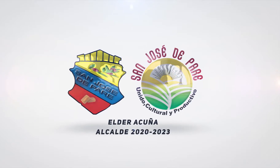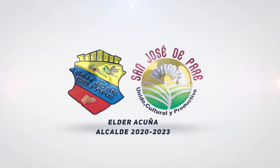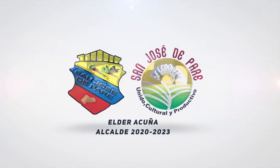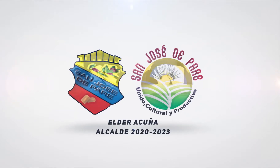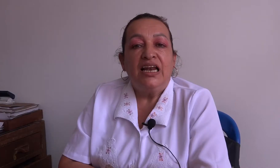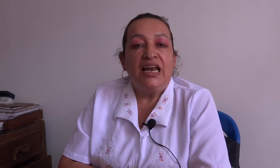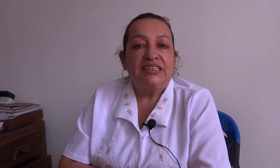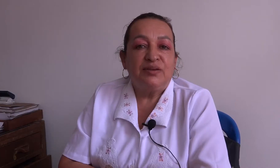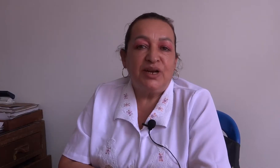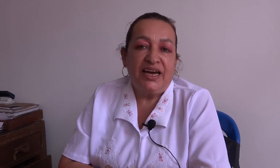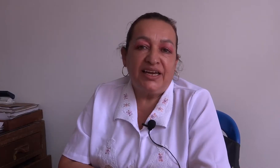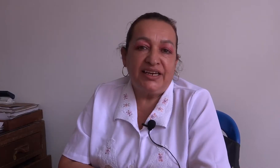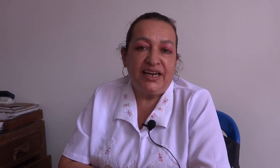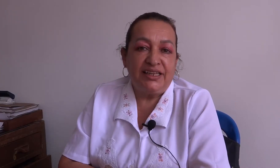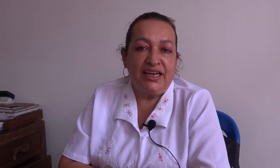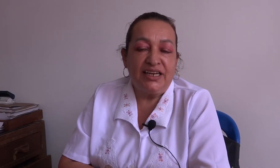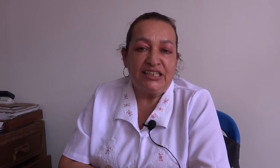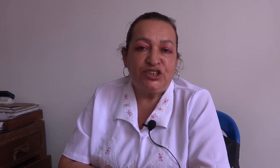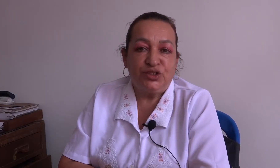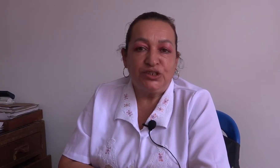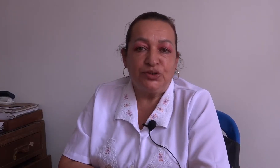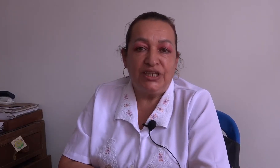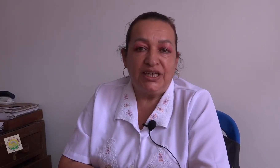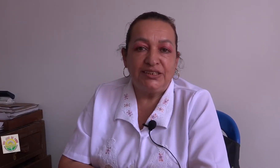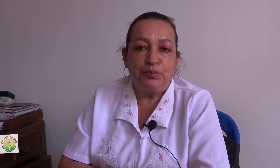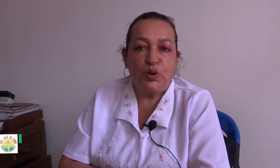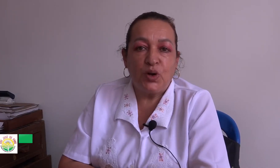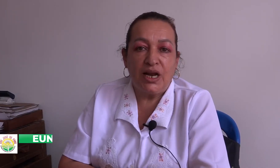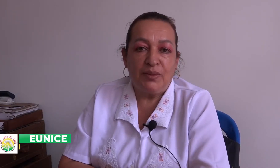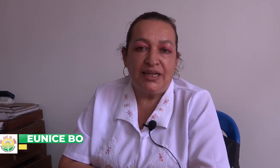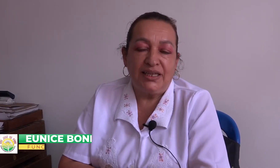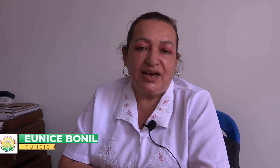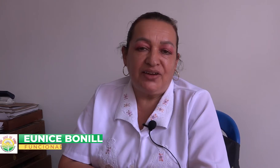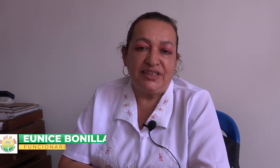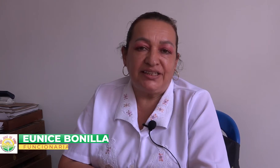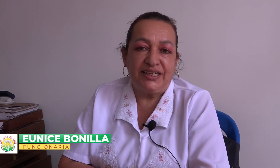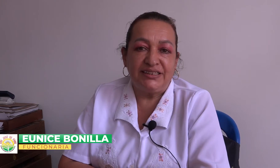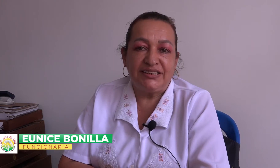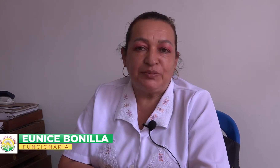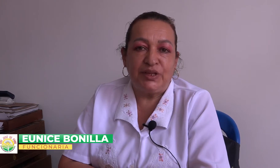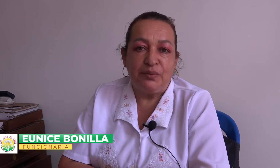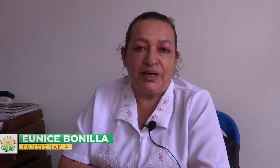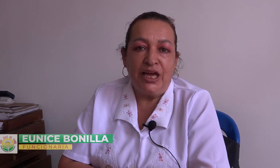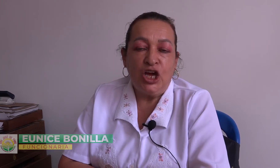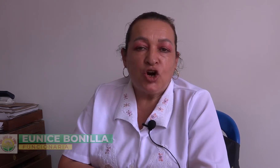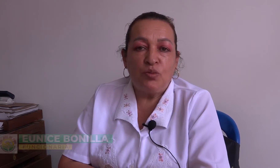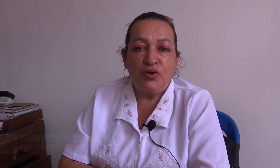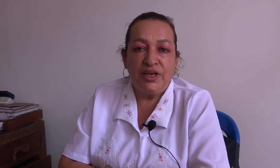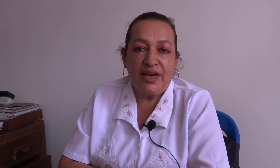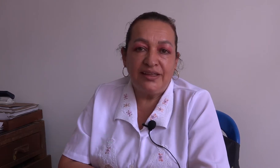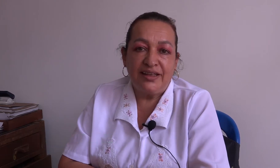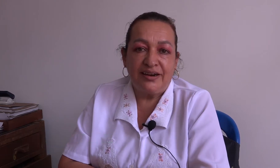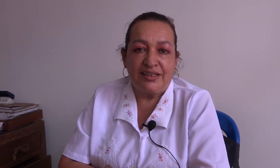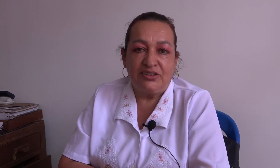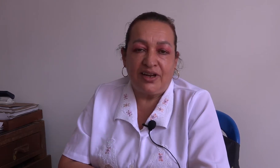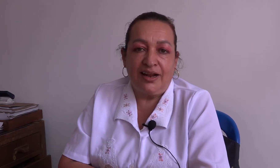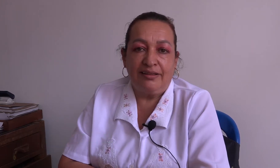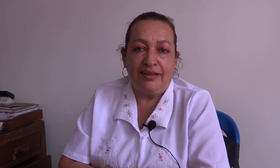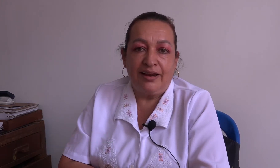La Asamblea General de las Naciones Unidas proclama el día 23 de septiembre como Día Internacional del